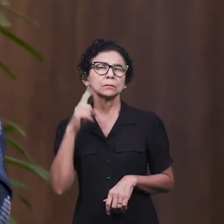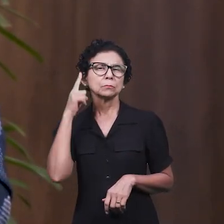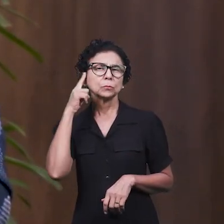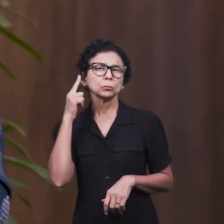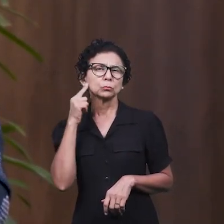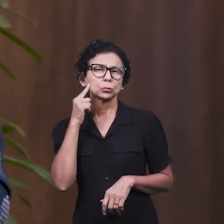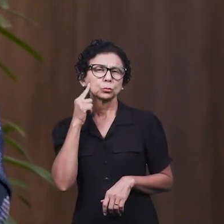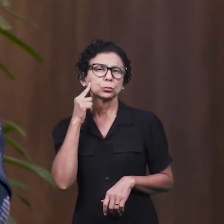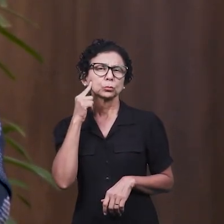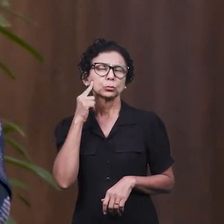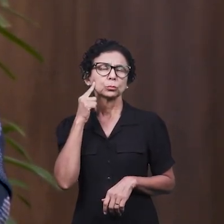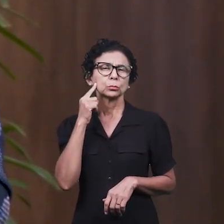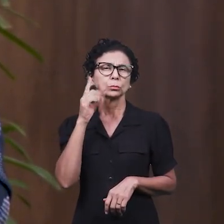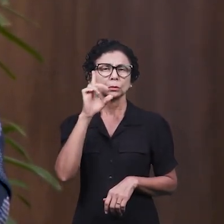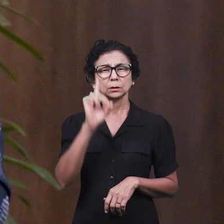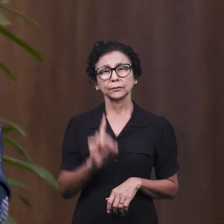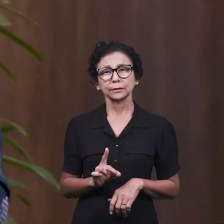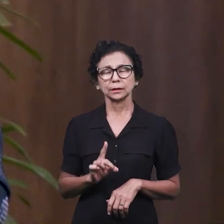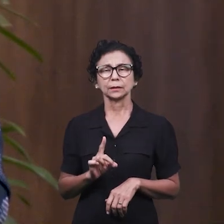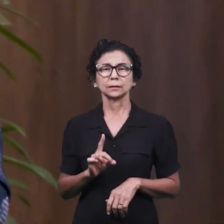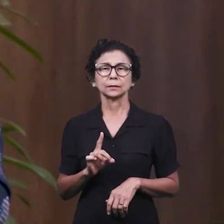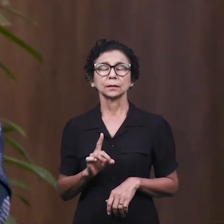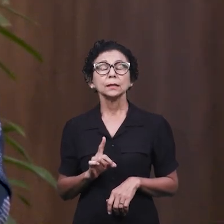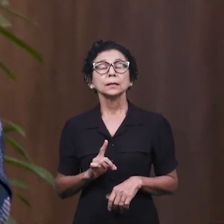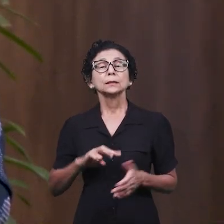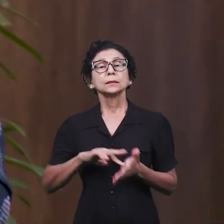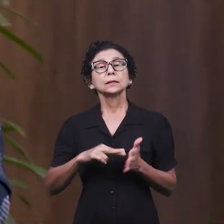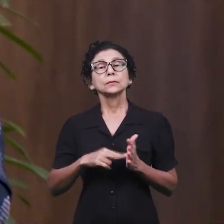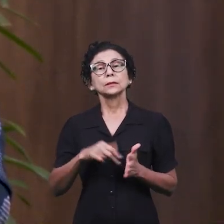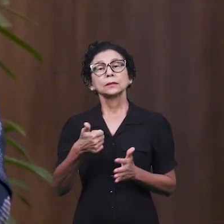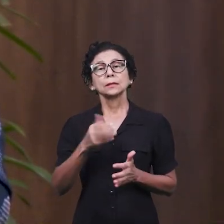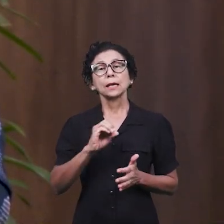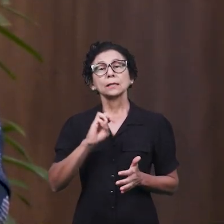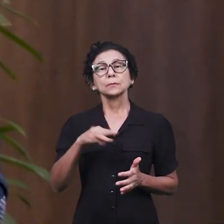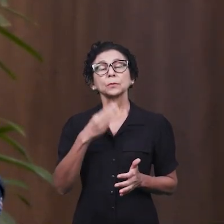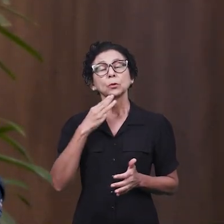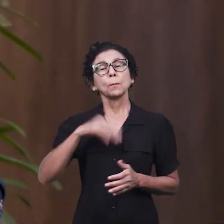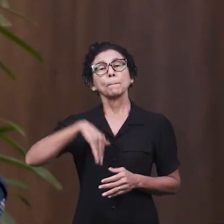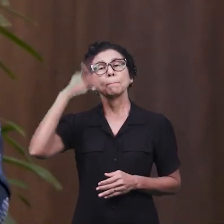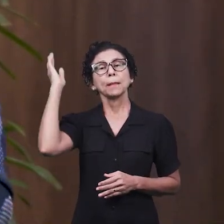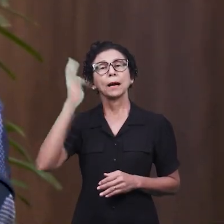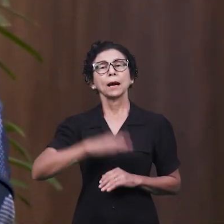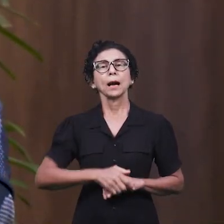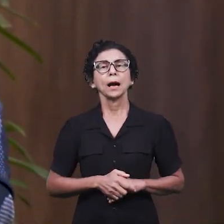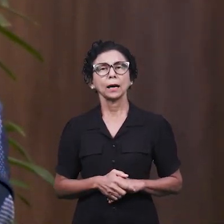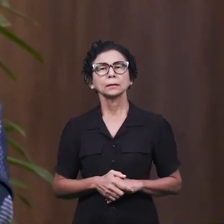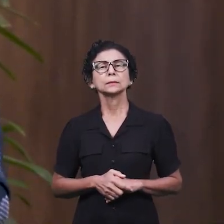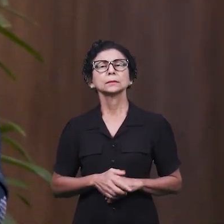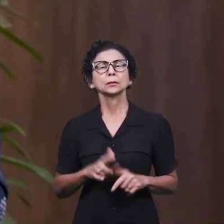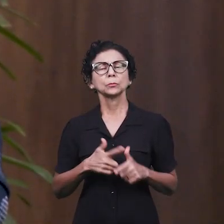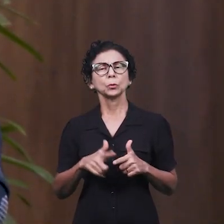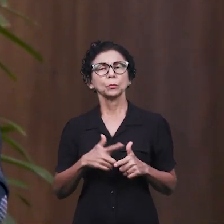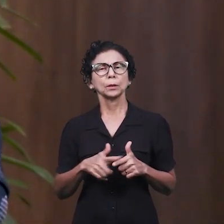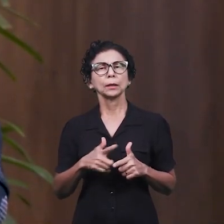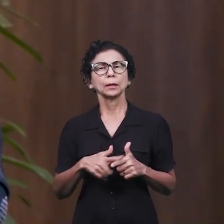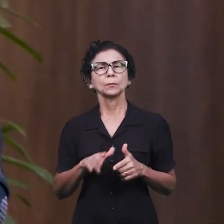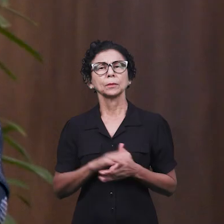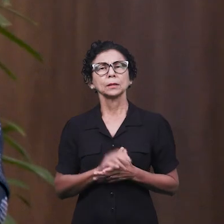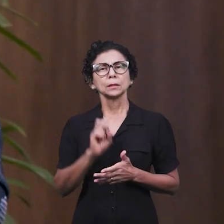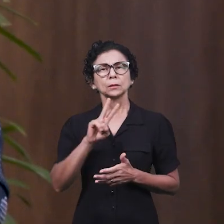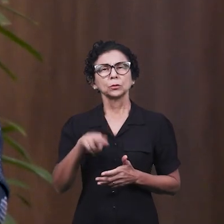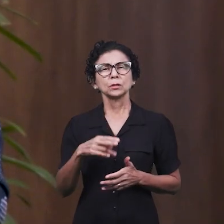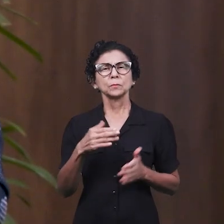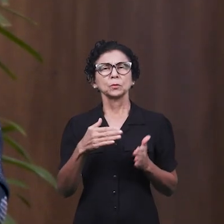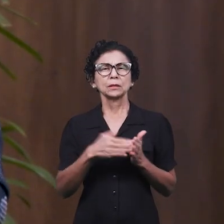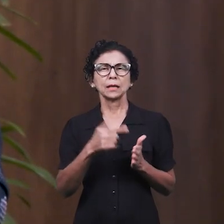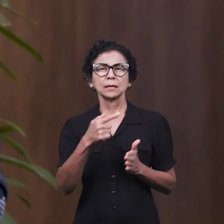auditiva. Isto significa que mais de 10 milhões de pessoas têm esta deficiência, sendo que